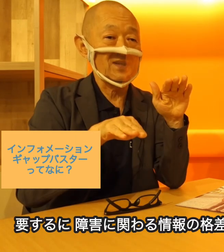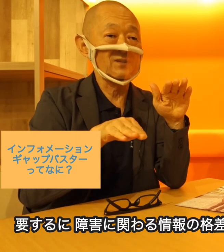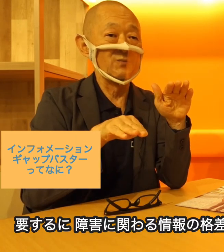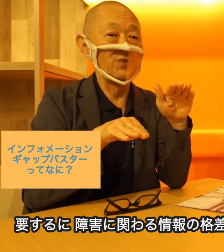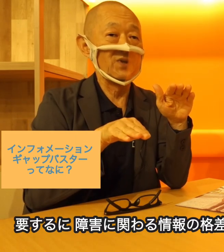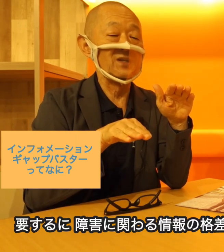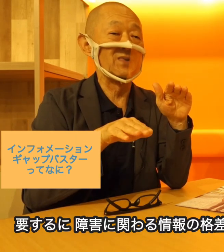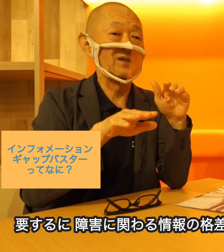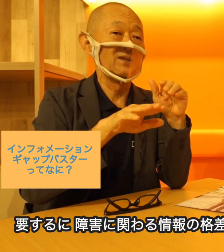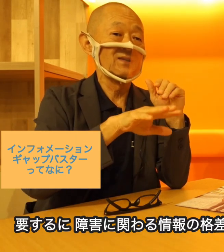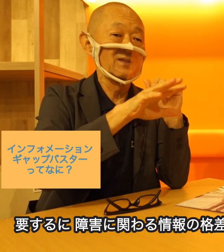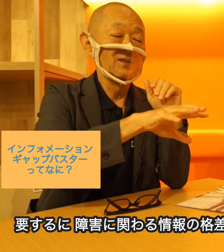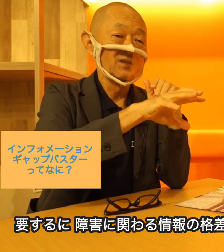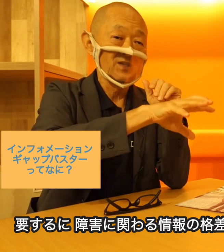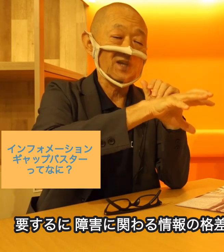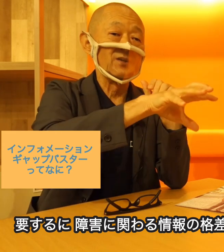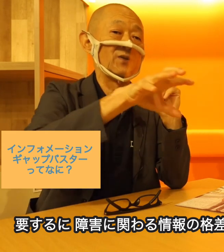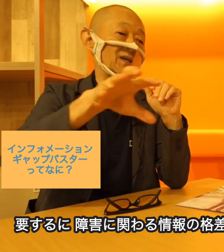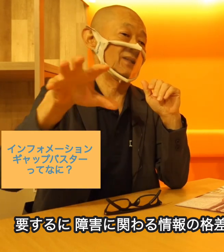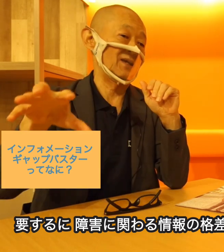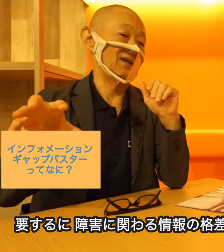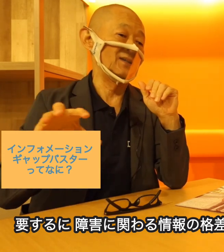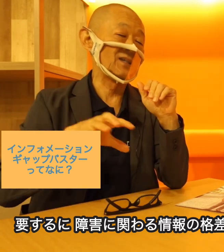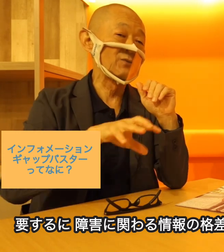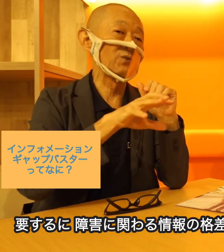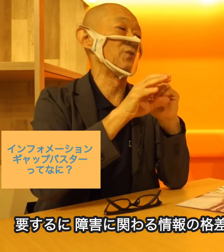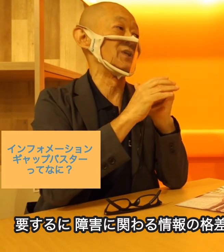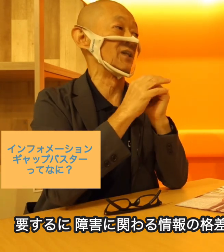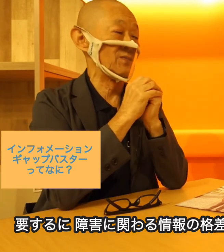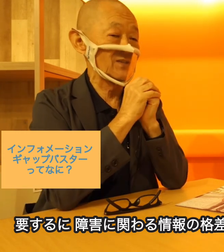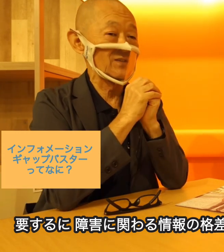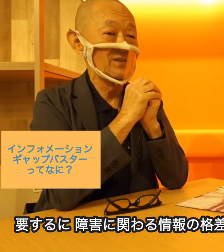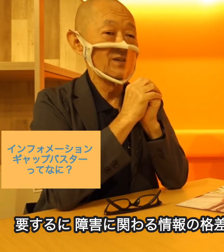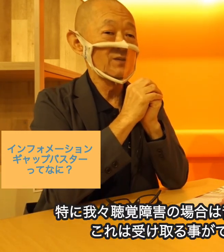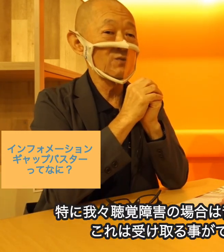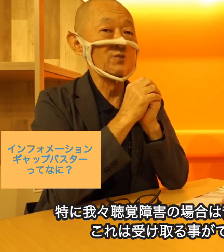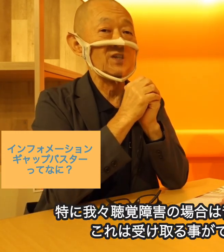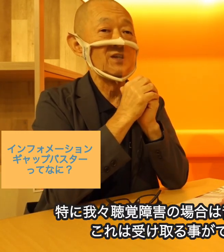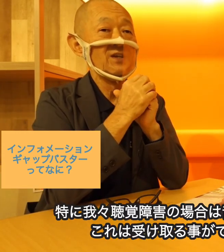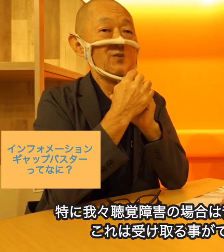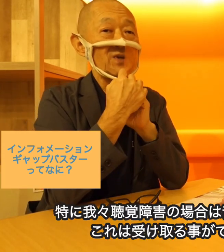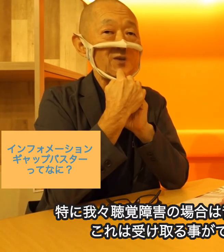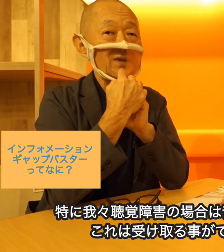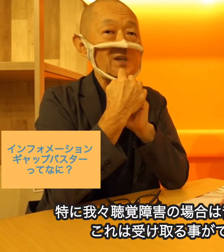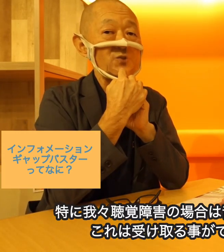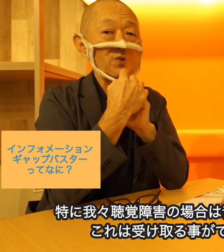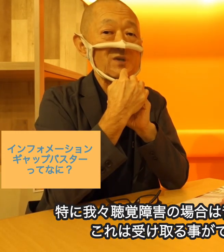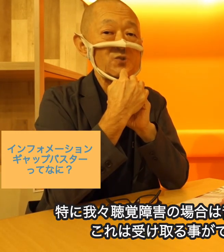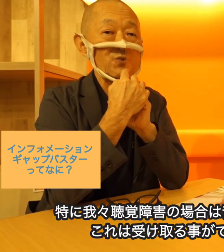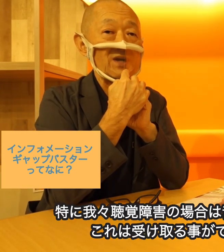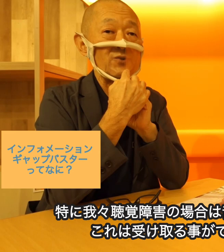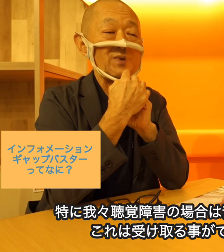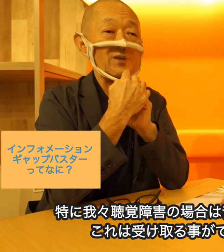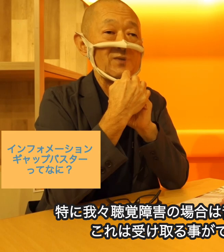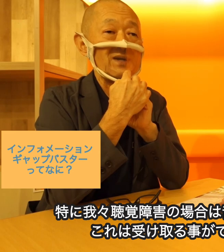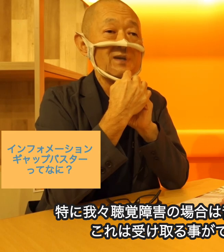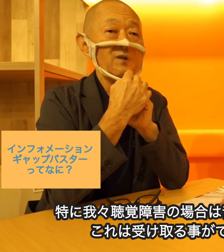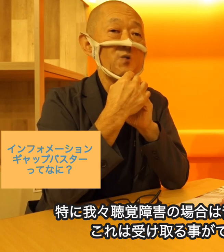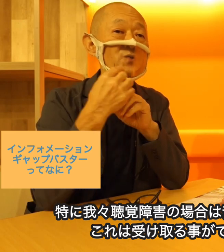ってものが今社会の中で至るところにあります。特に我々聴覚障害の場合は、音